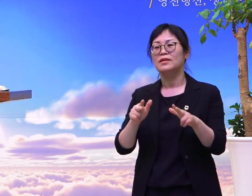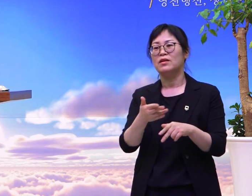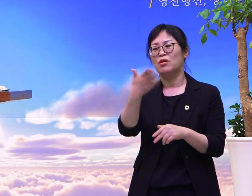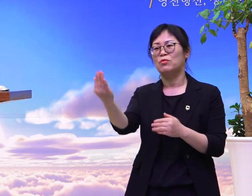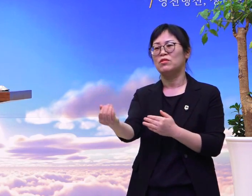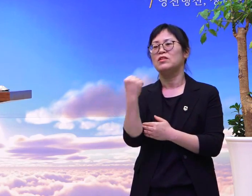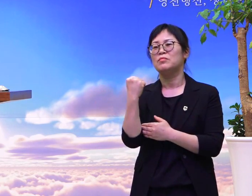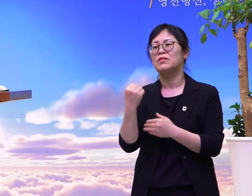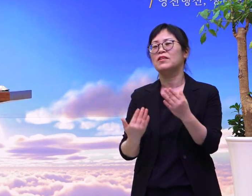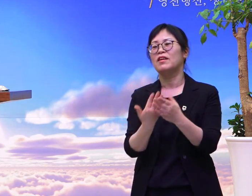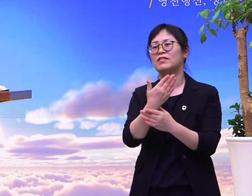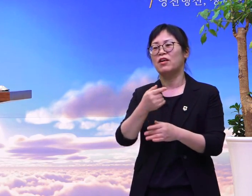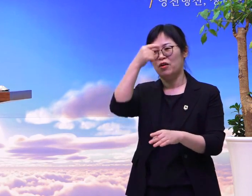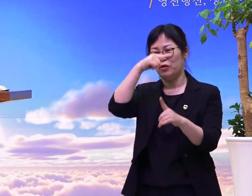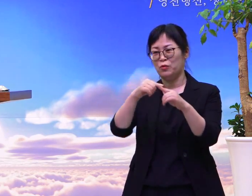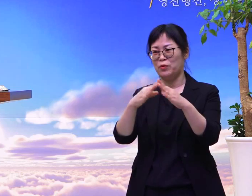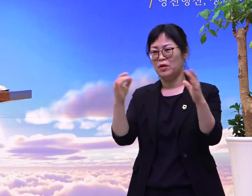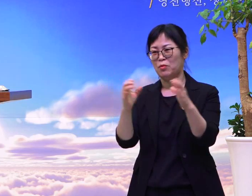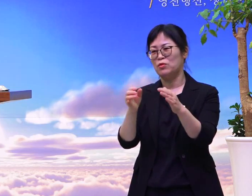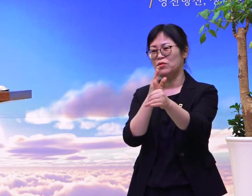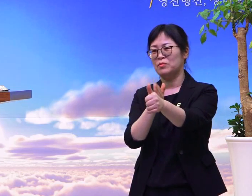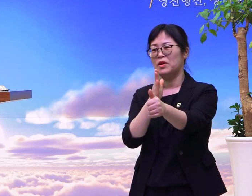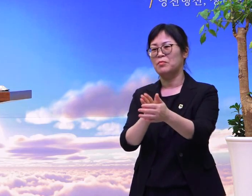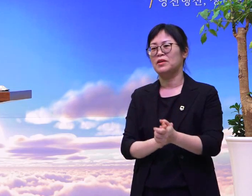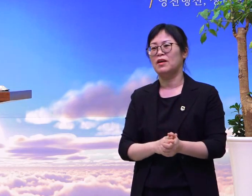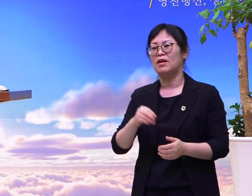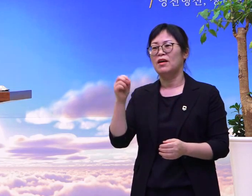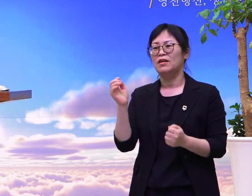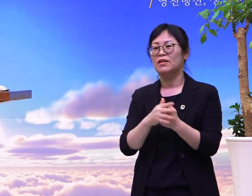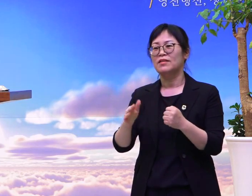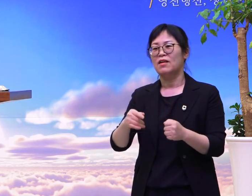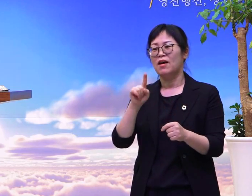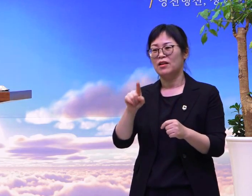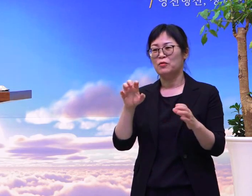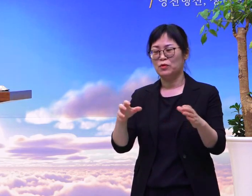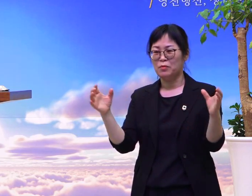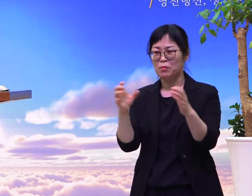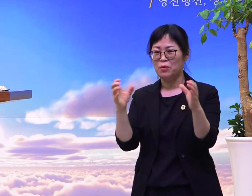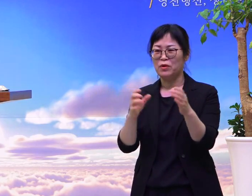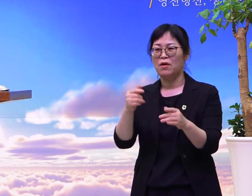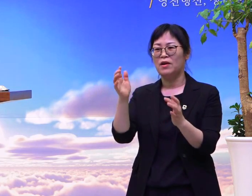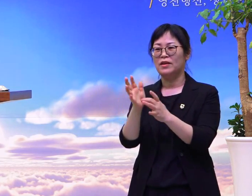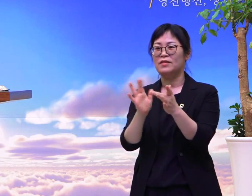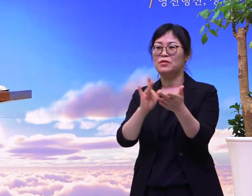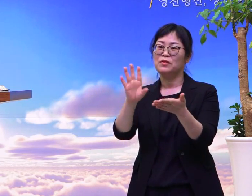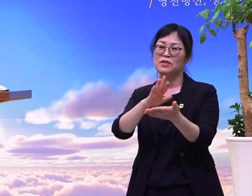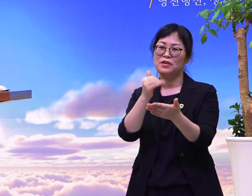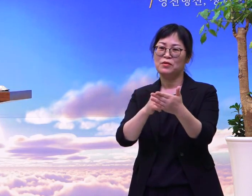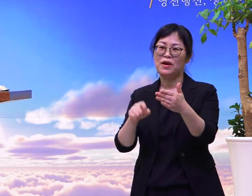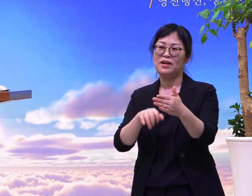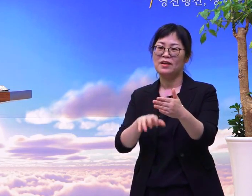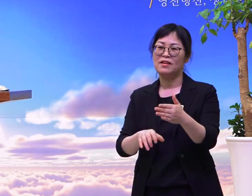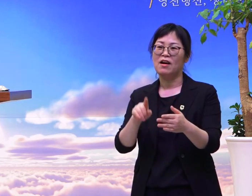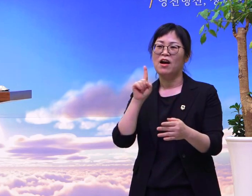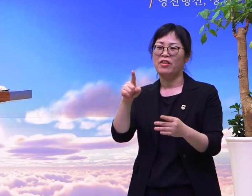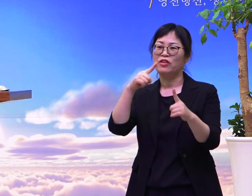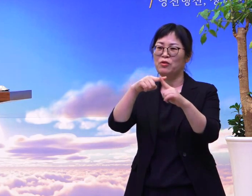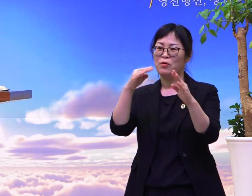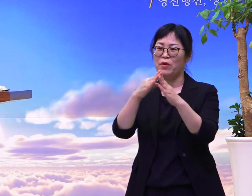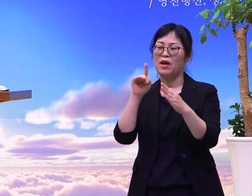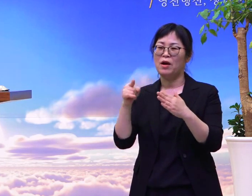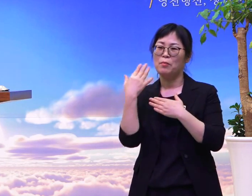힘을 내어서 예배당으로 모여주시기 바랍니다. 그래서 한 자리에 모여서 우리가 예수 그리스도 안에서 한 배 된 것을,